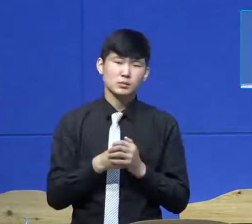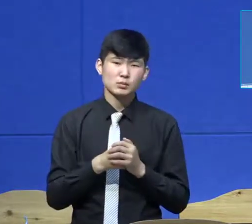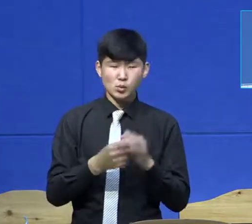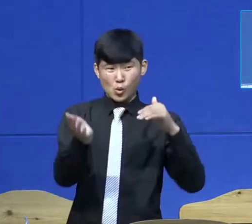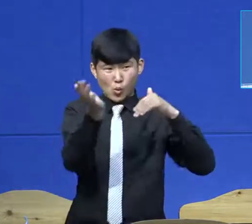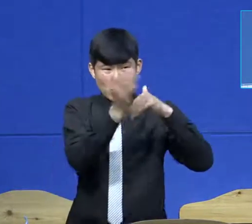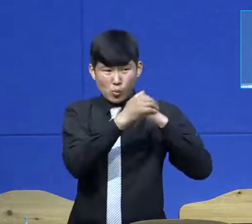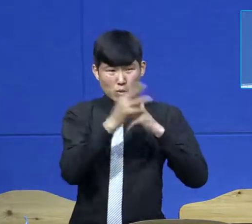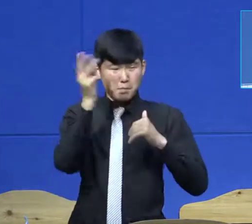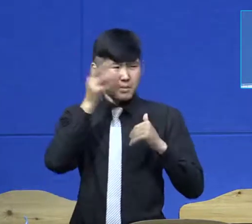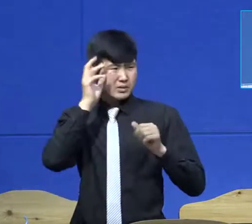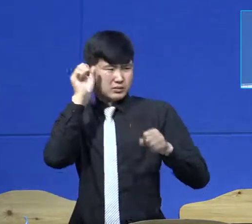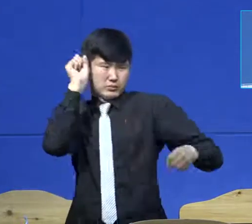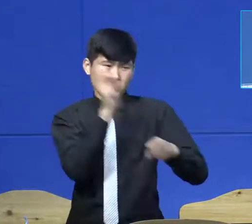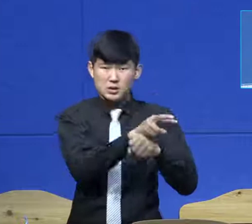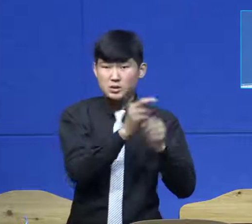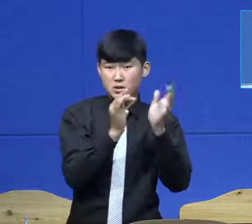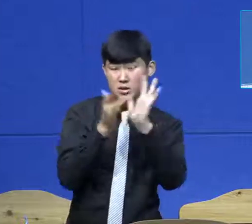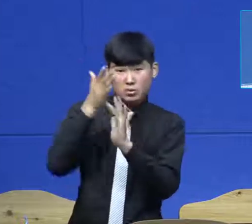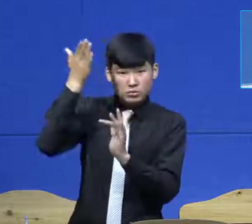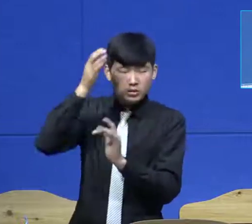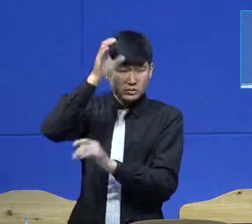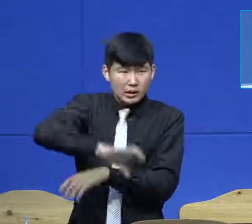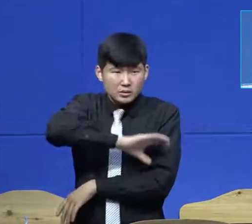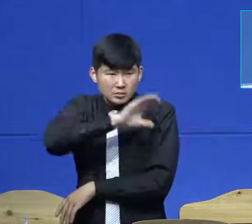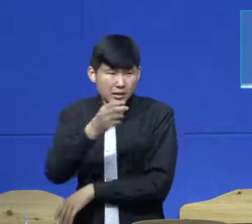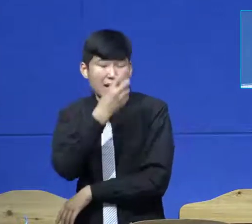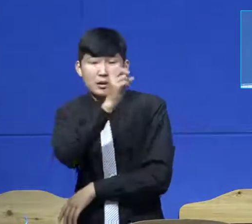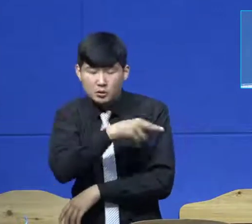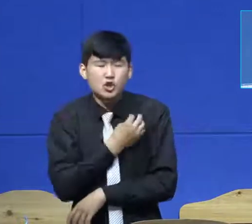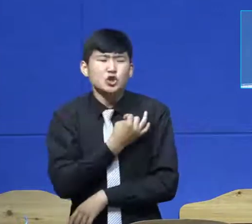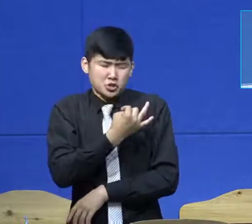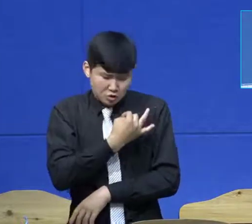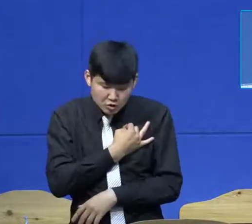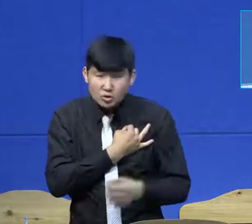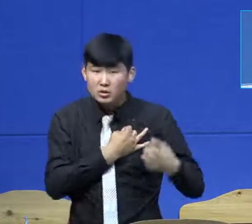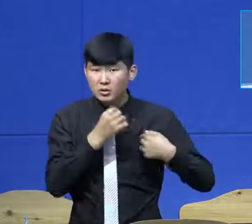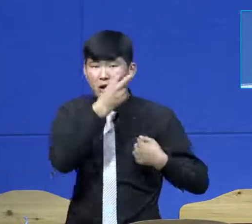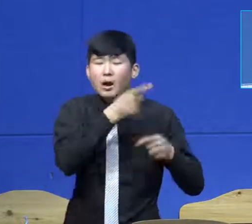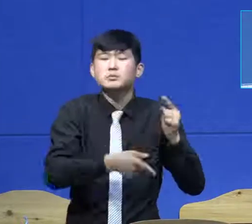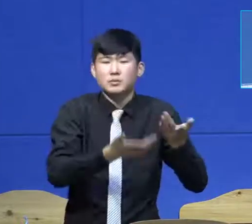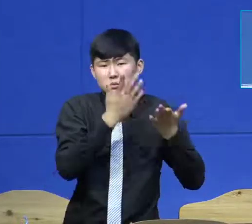үхлийн их мөлийг ялсан эзэн Есүс тэр загалмайг харах юм бол итгэнэ гэж байгаа маань харж байгаа.